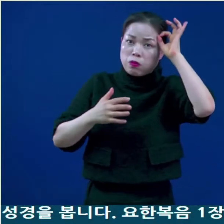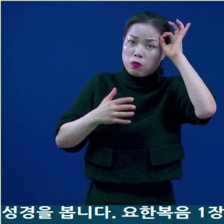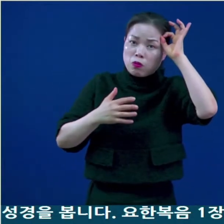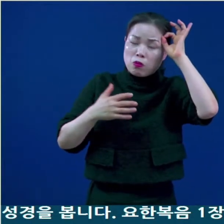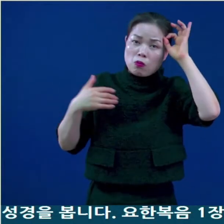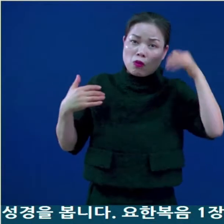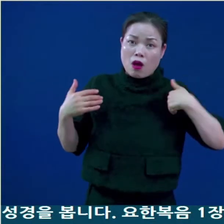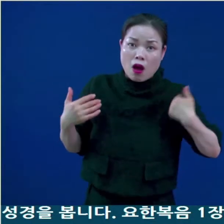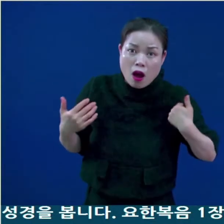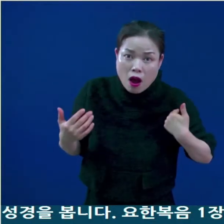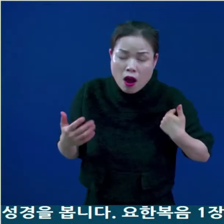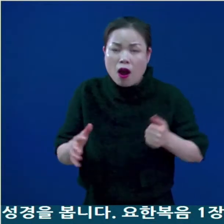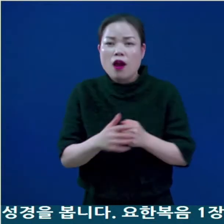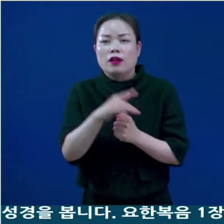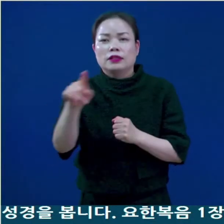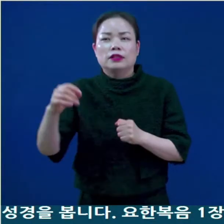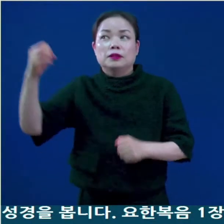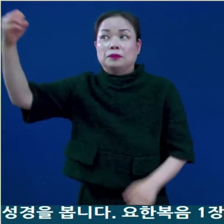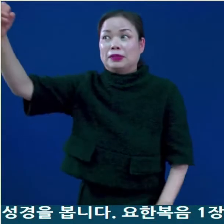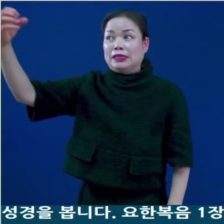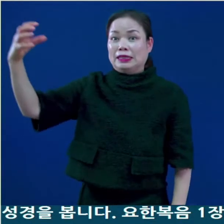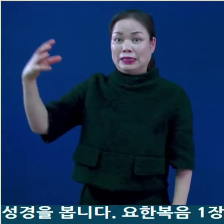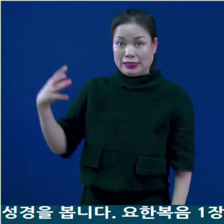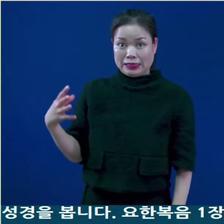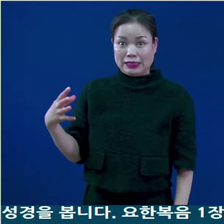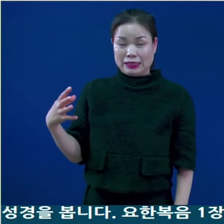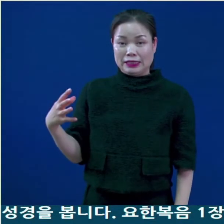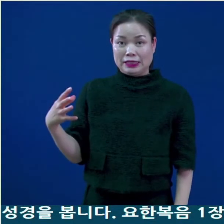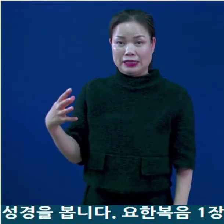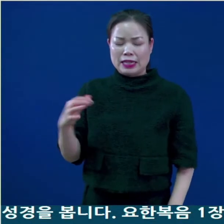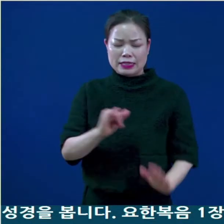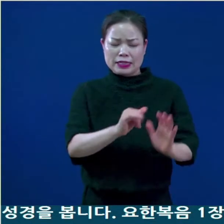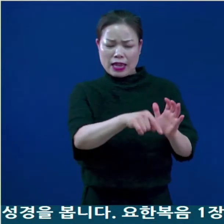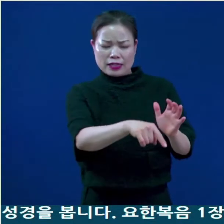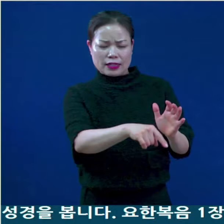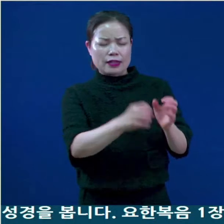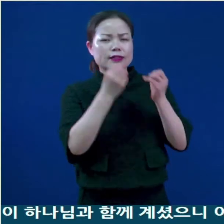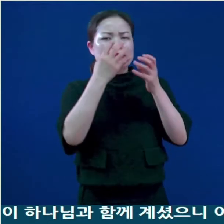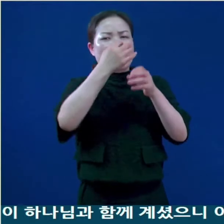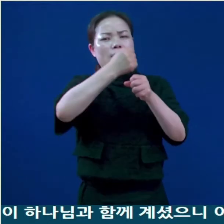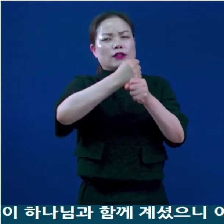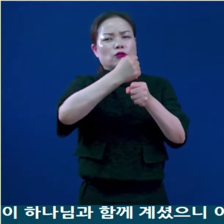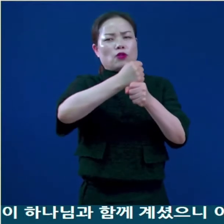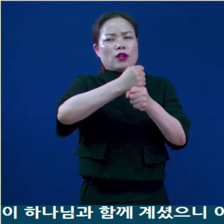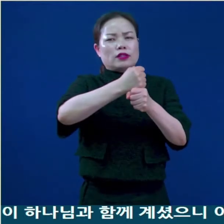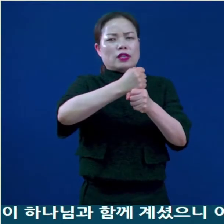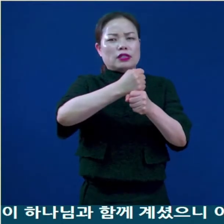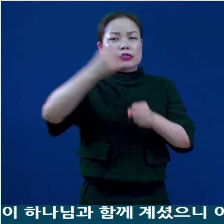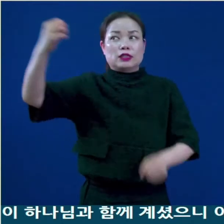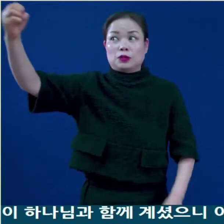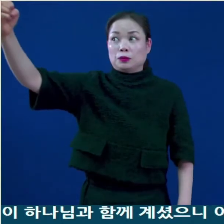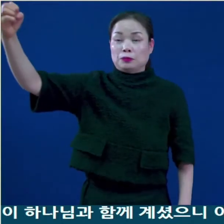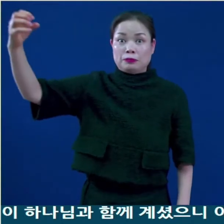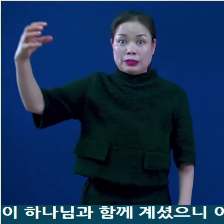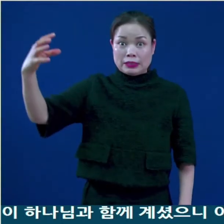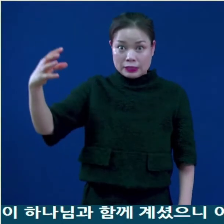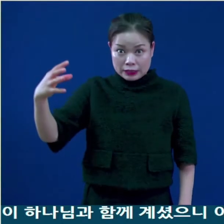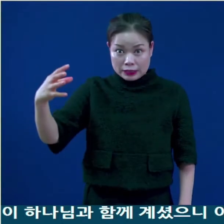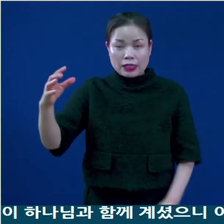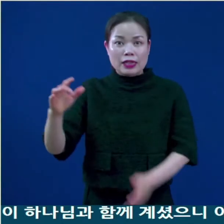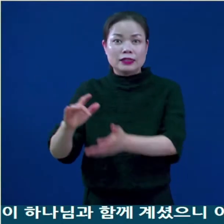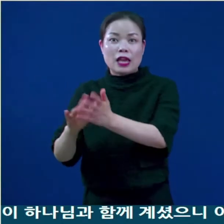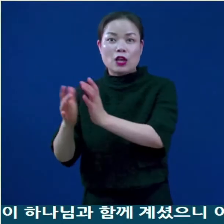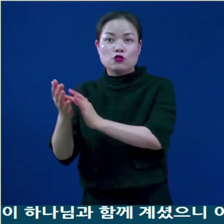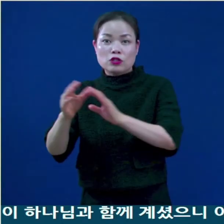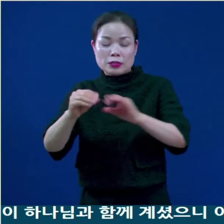이제 등장합니다. 그 다음은 그 빛이 세상을 창조할 때 비쳤던 그 빛이